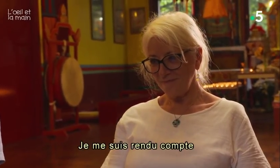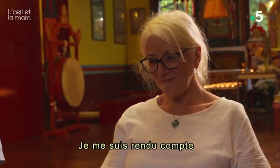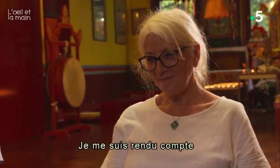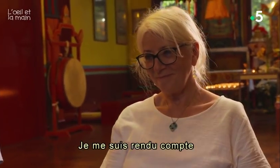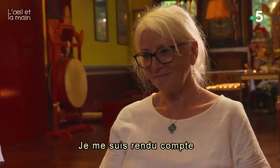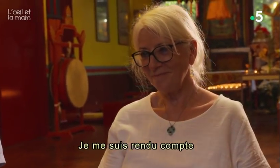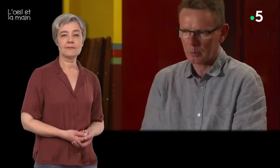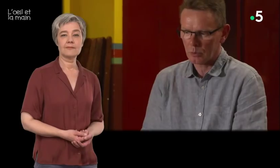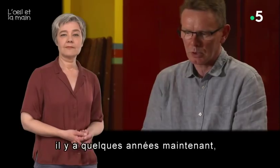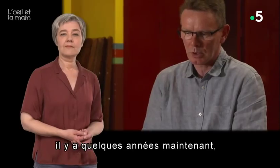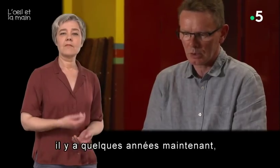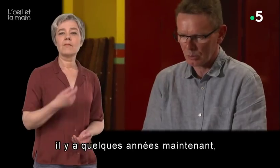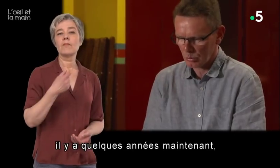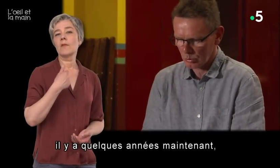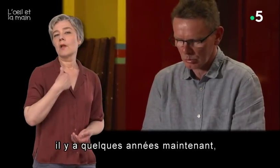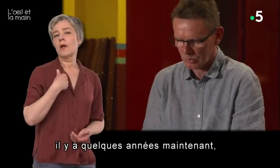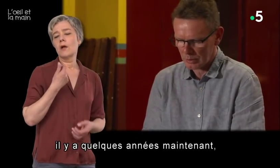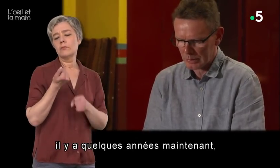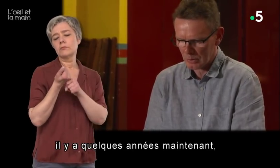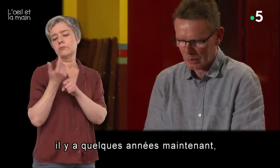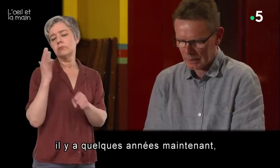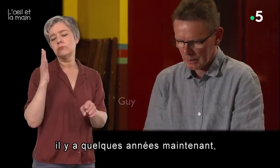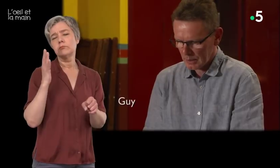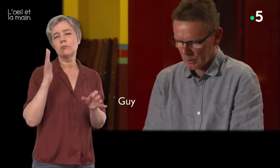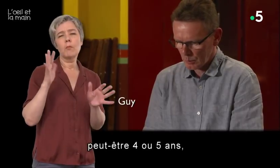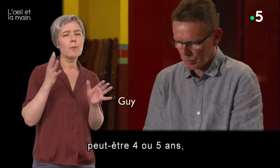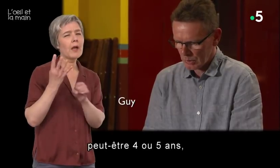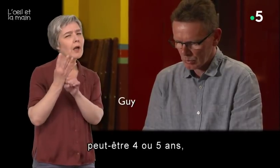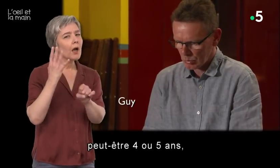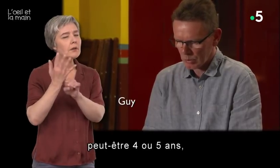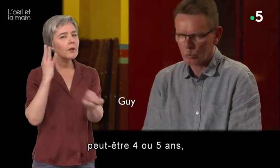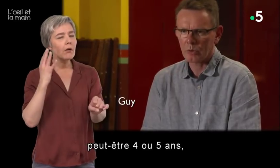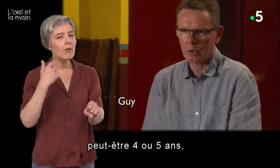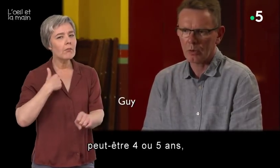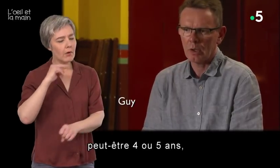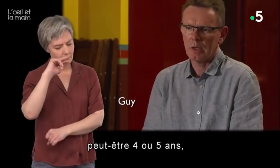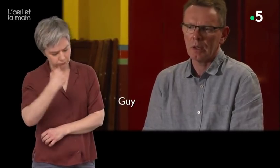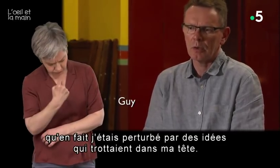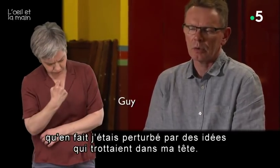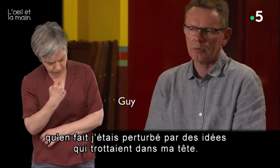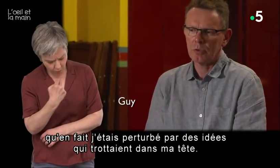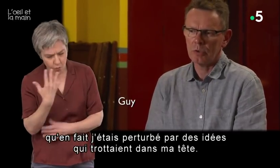Je me suis rendu compte à un moment donné, il y a quelques années maintenant, peut-être 4 ou 5 ans, qu'en fait